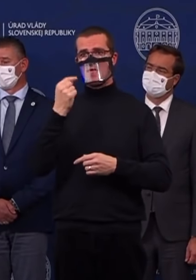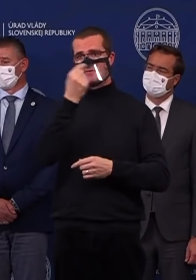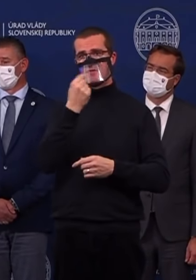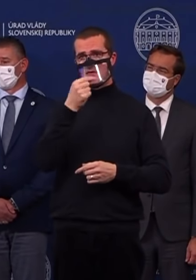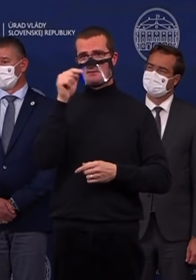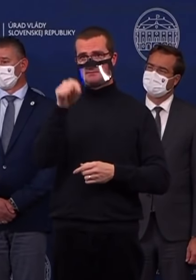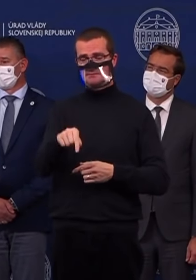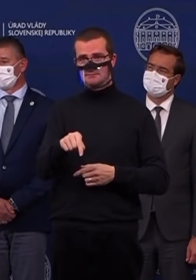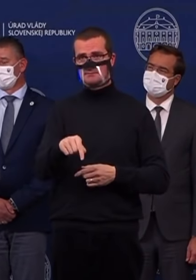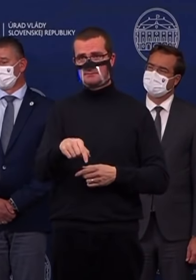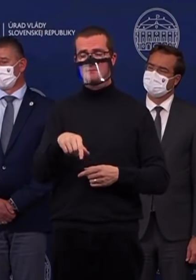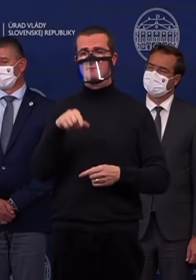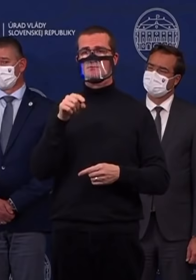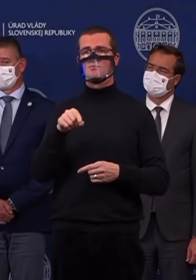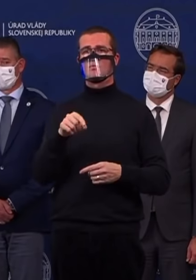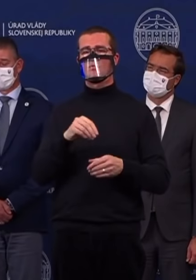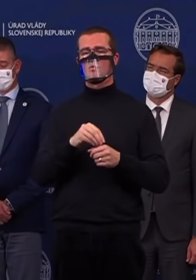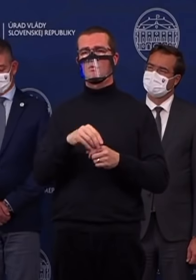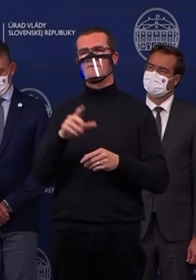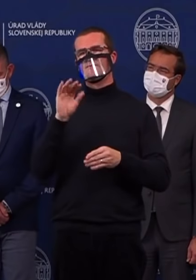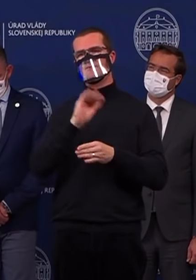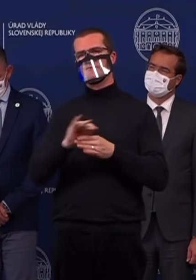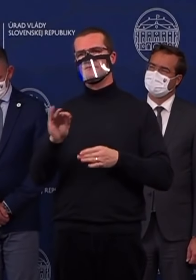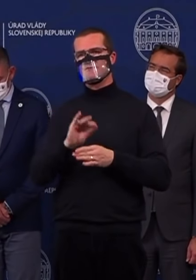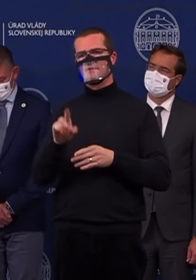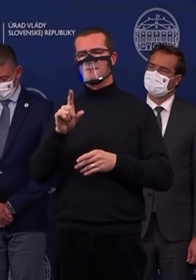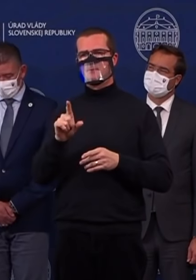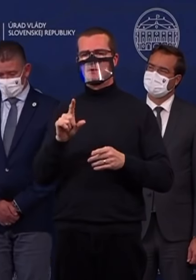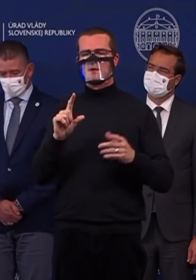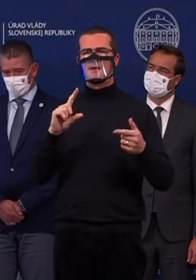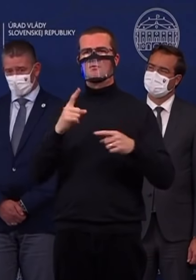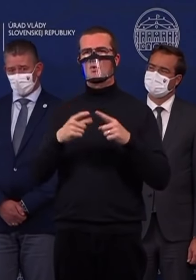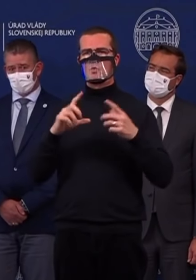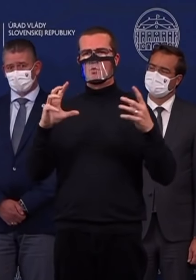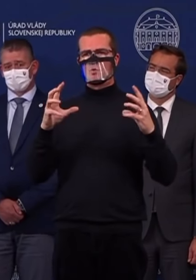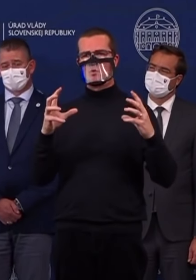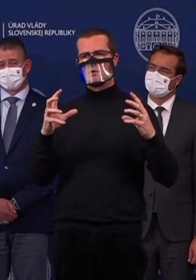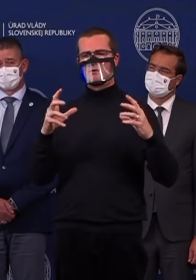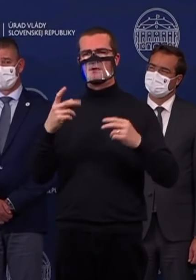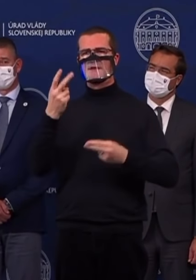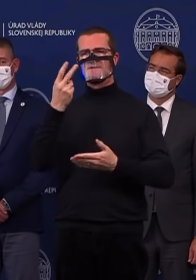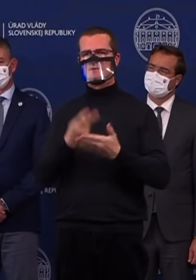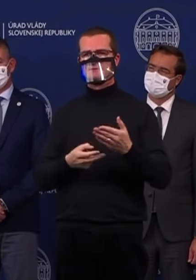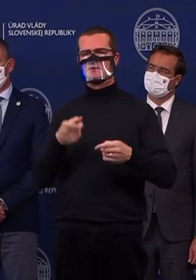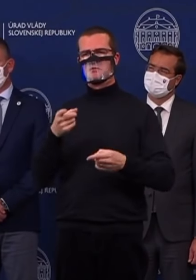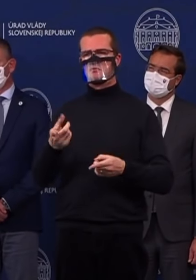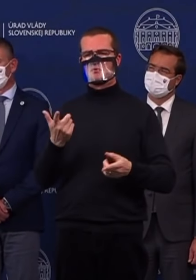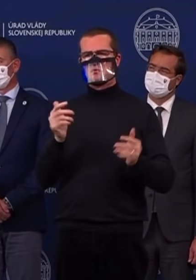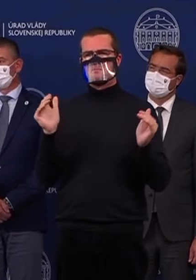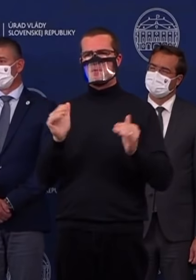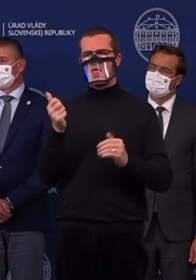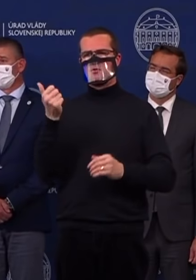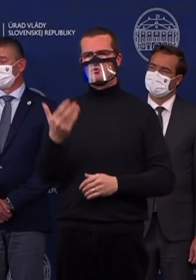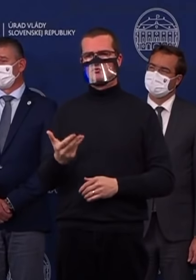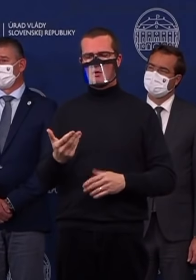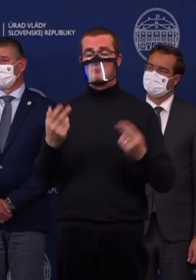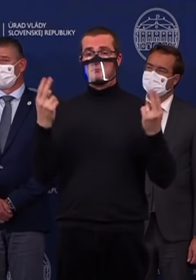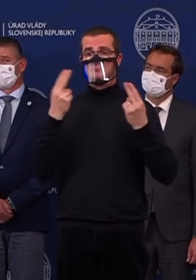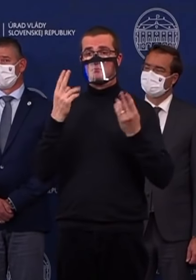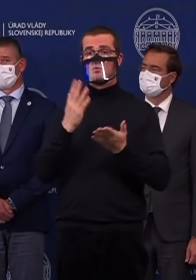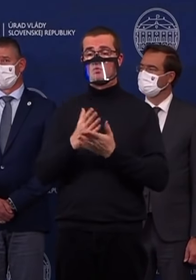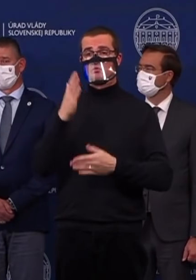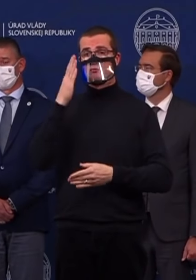Ale to sú, by som povedal, že výnimky, ktoré jemne skresľujú výsledok, ale je to zanedbateľné číslo. Samozrejme, už